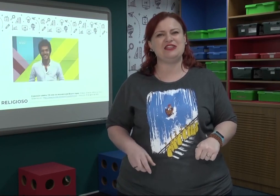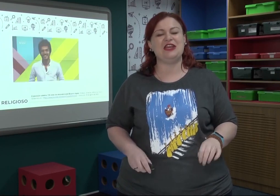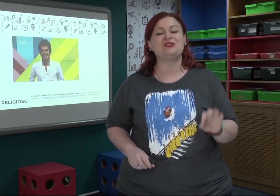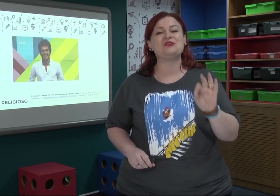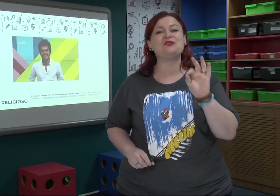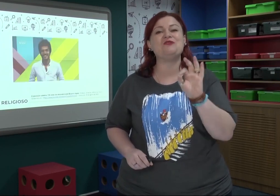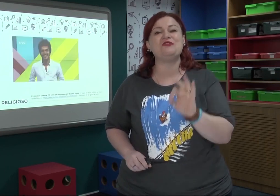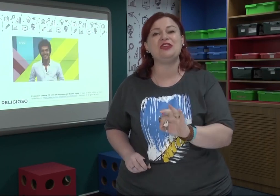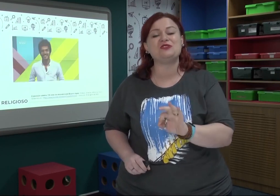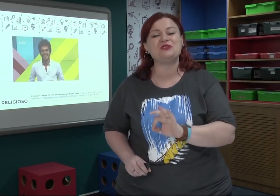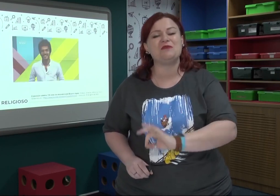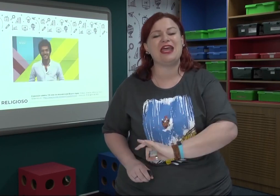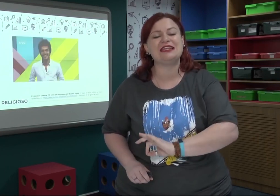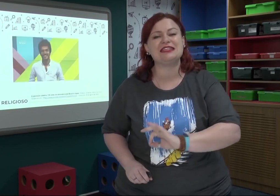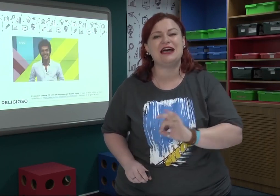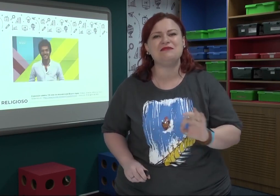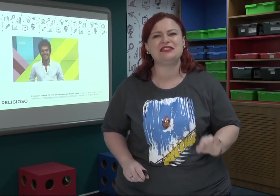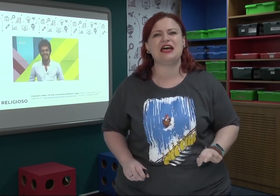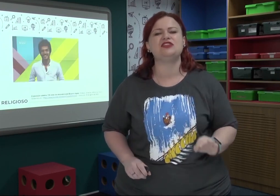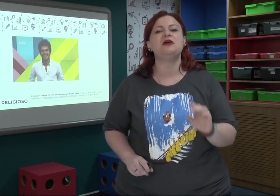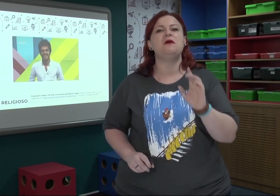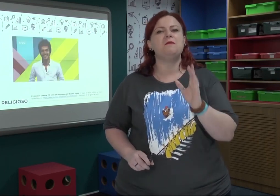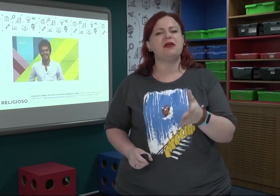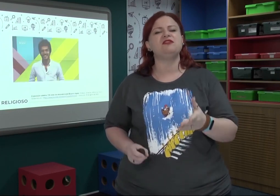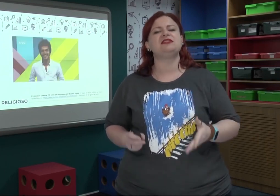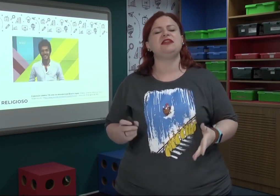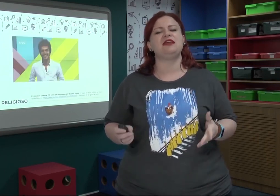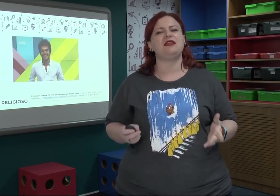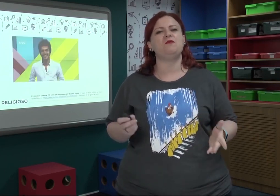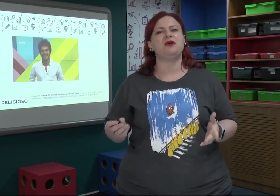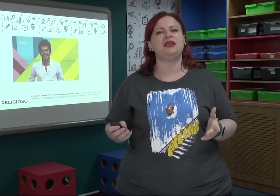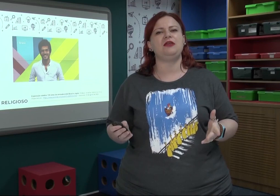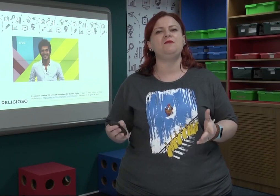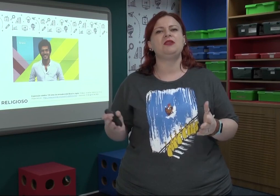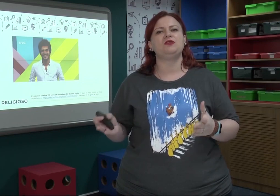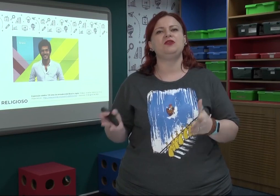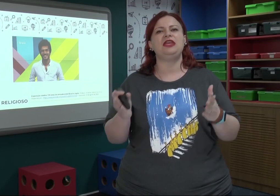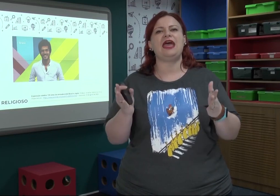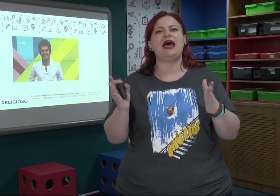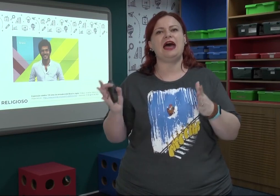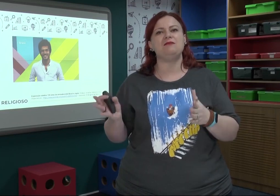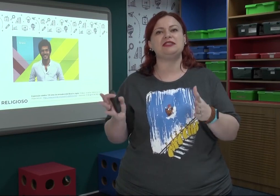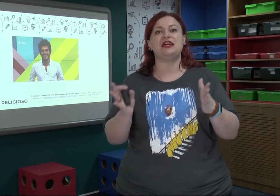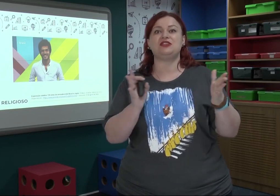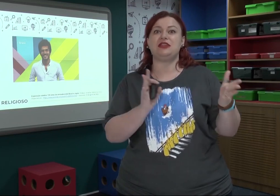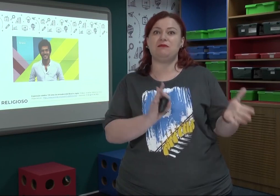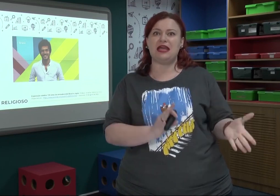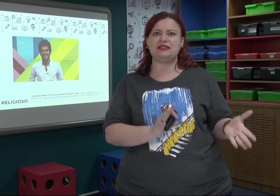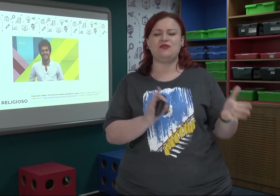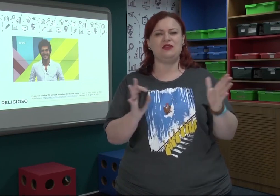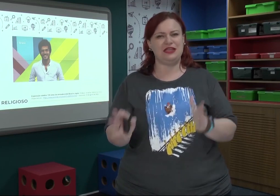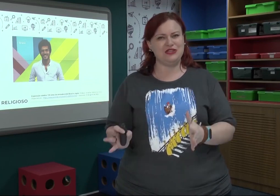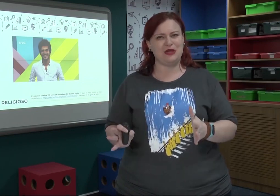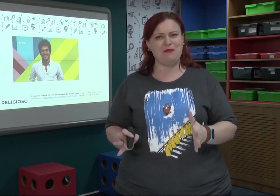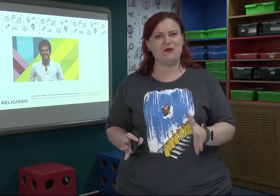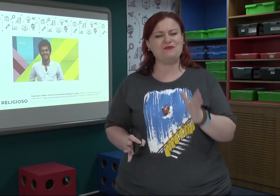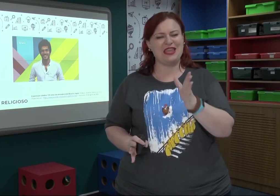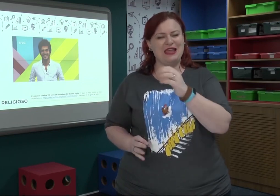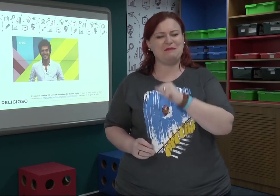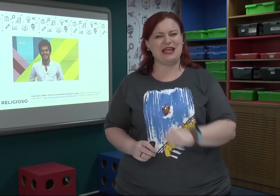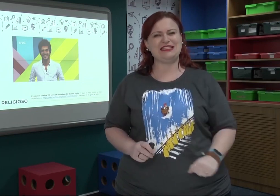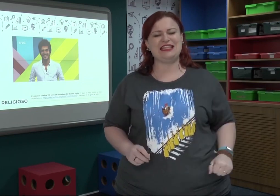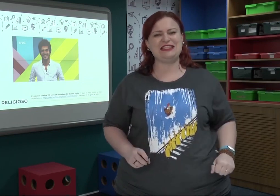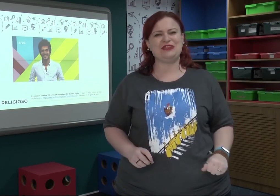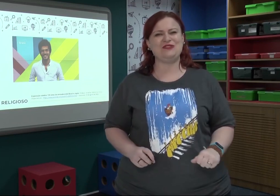dessa amizade? Eu trouxe um vídeo sobre essa amizade para você entender um pouquinho do que é a amizade entre Brasil e